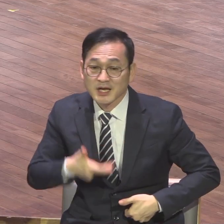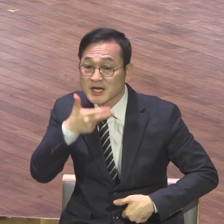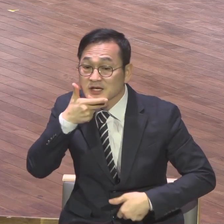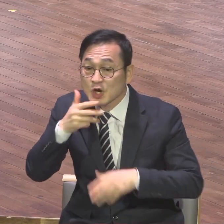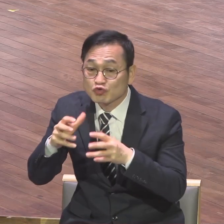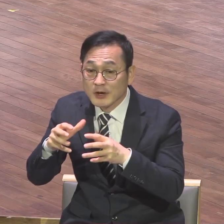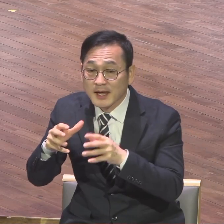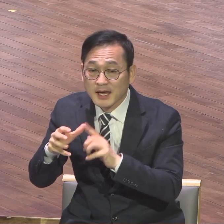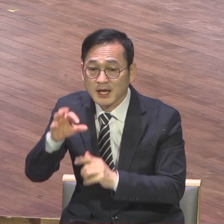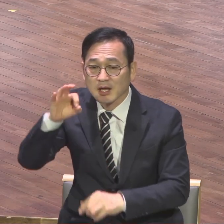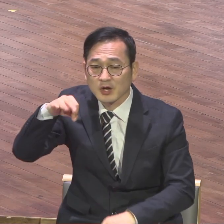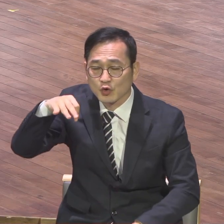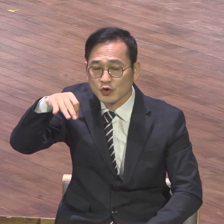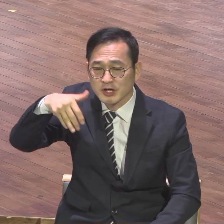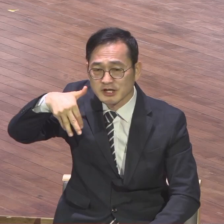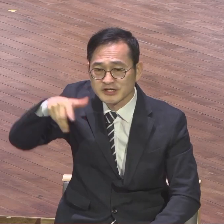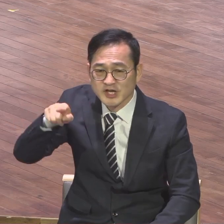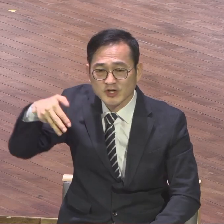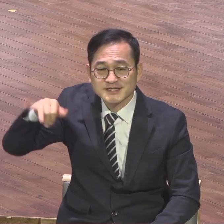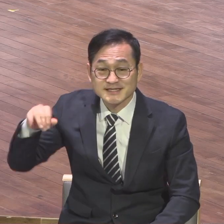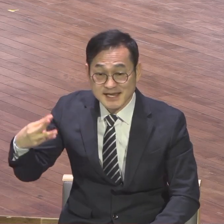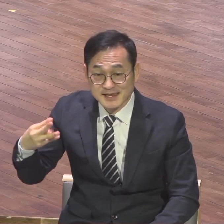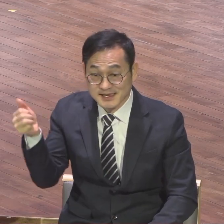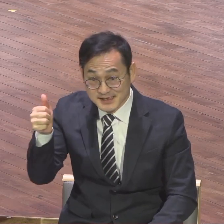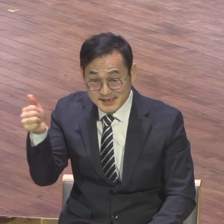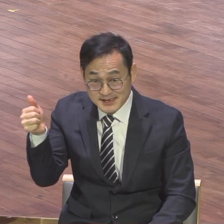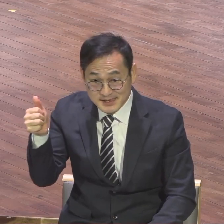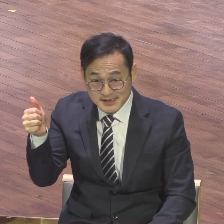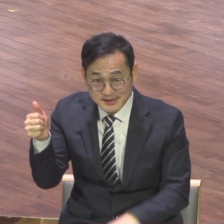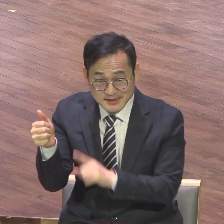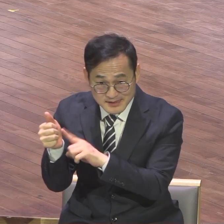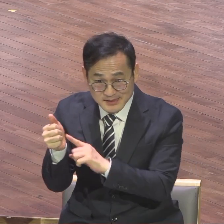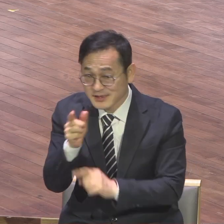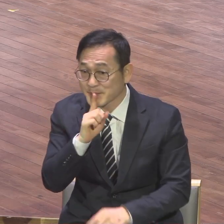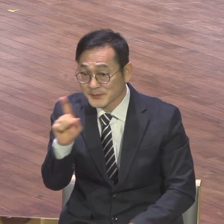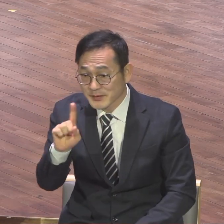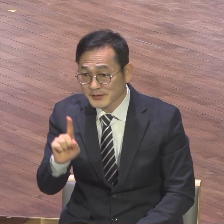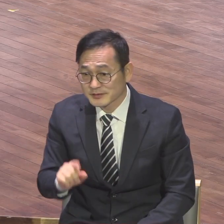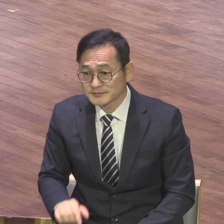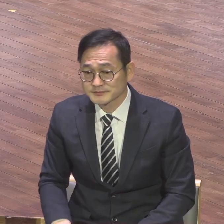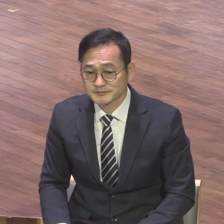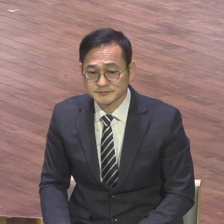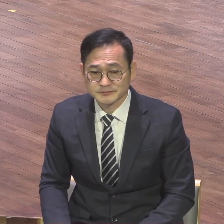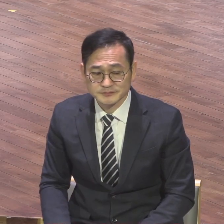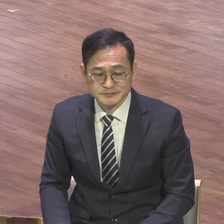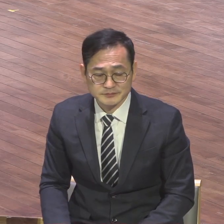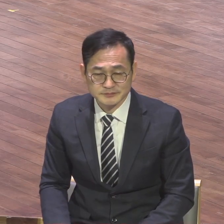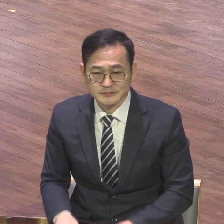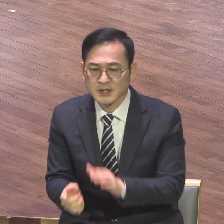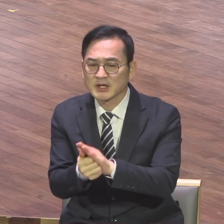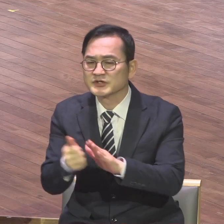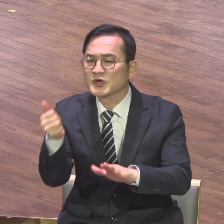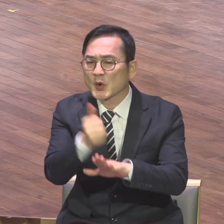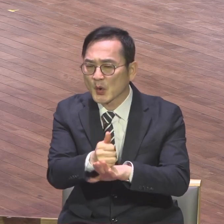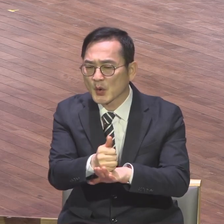수상 윈스턴 처치, 여러분 잘 아시잖아요. 의미 있는 말 했지요. 성공은